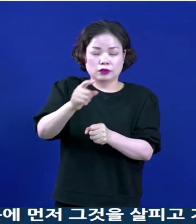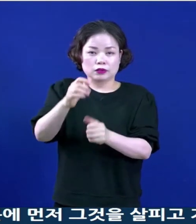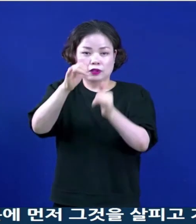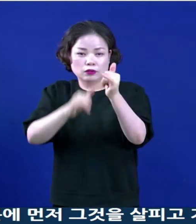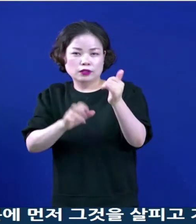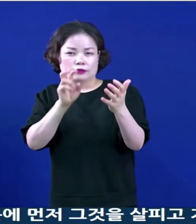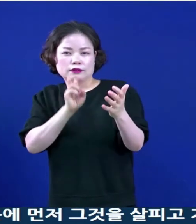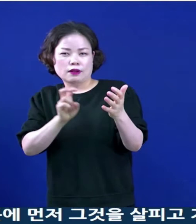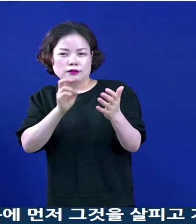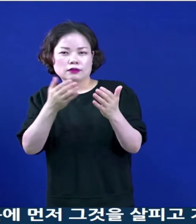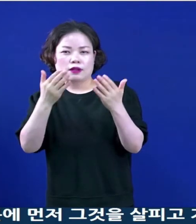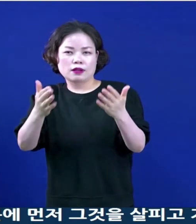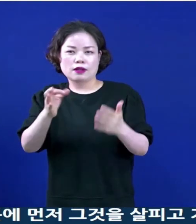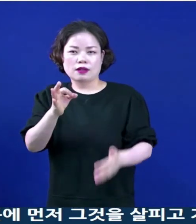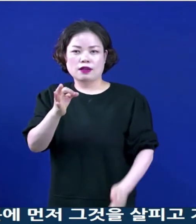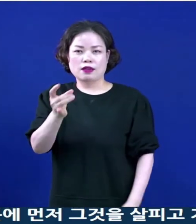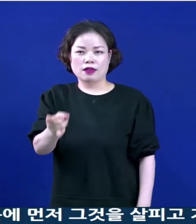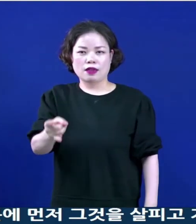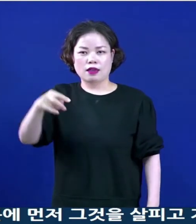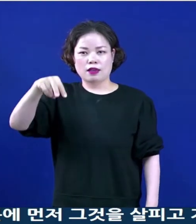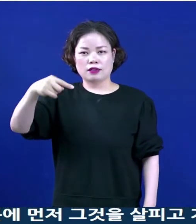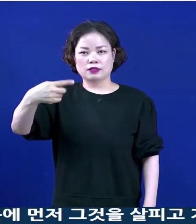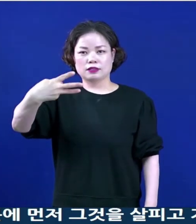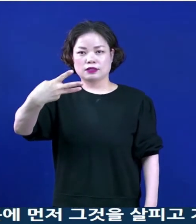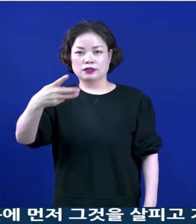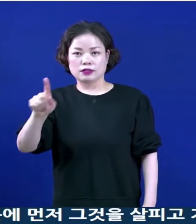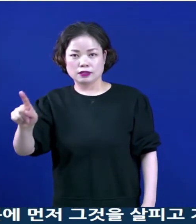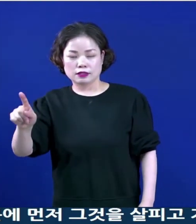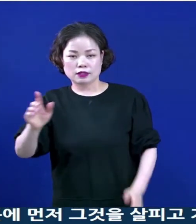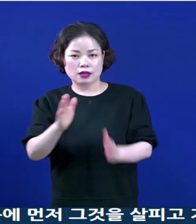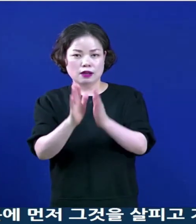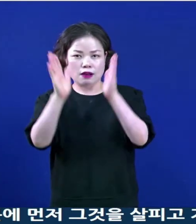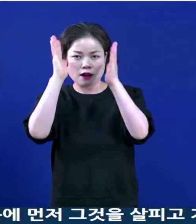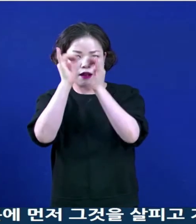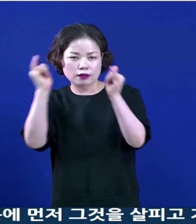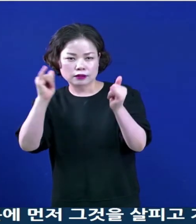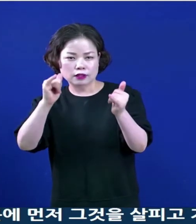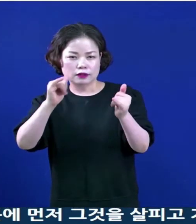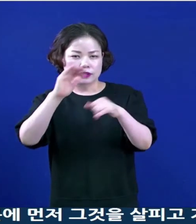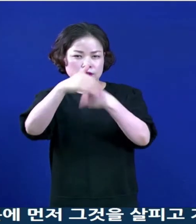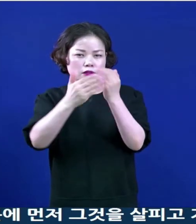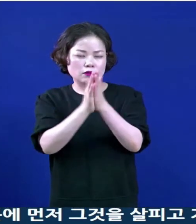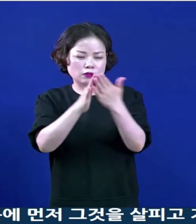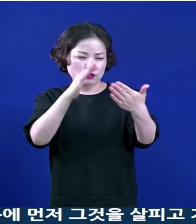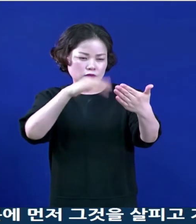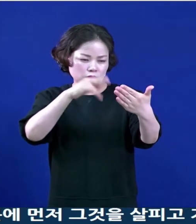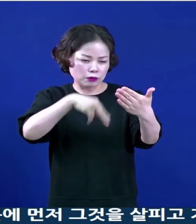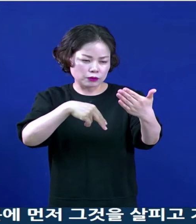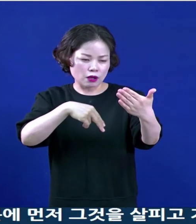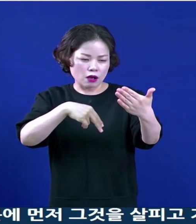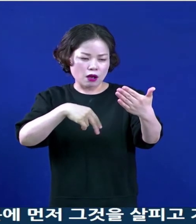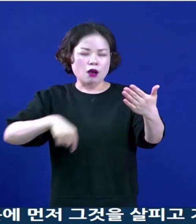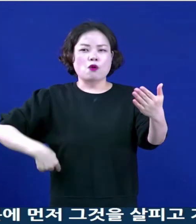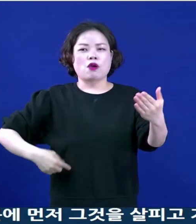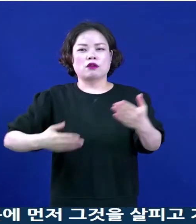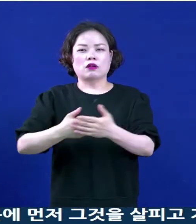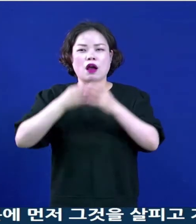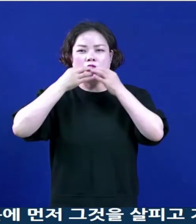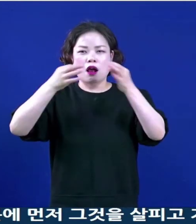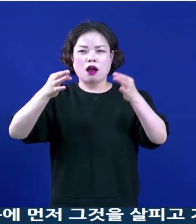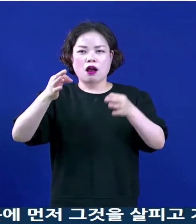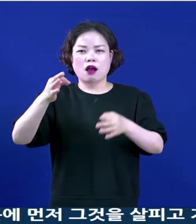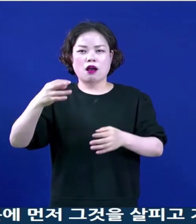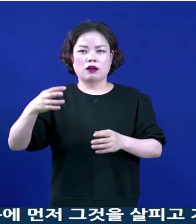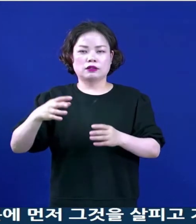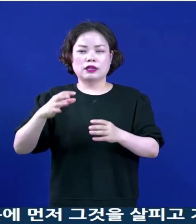찬양하고 학사 에스라를 통해서 율법을 낭독하게 되었을 때 이스라엘 백성들은 다 회개하고 울게 됩니다. 그때 느헤미야와 에스라가 이런